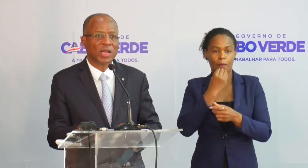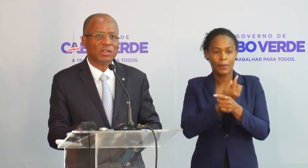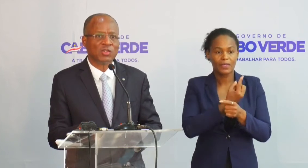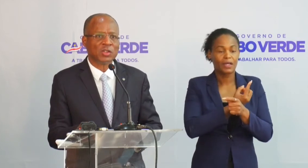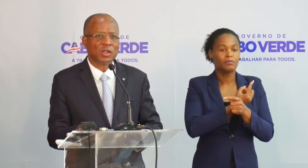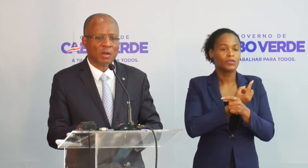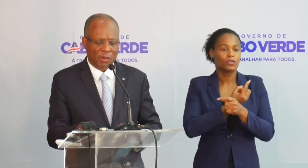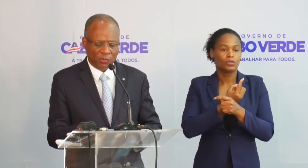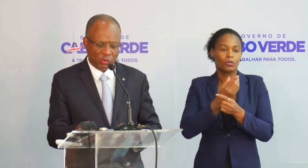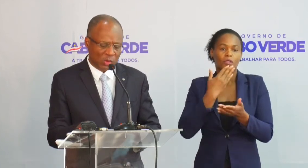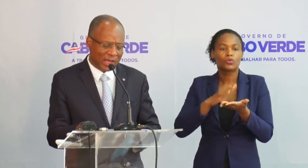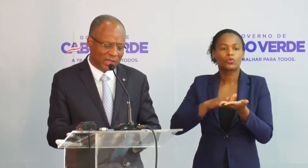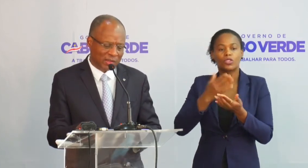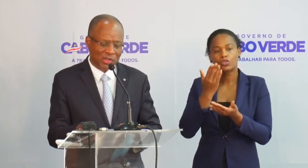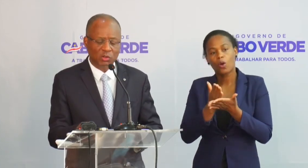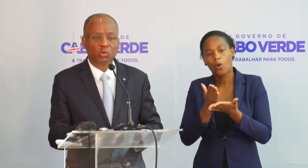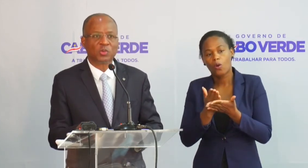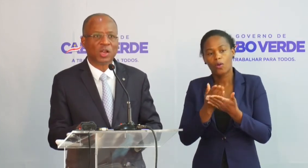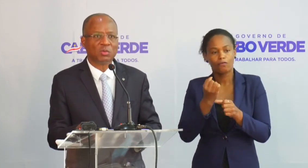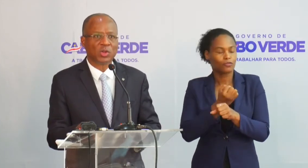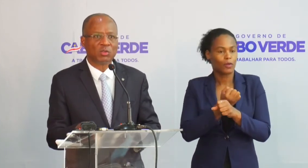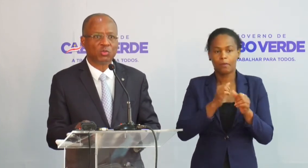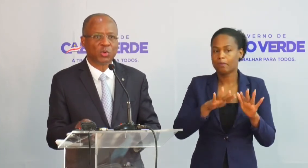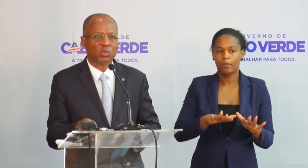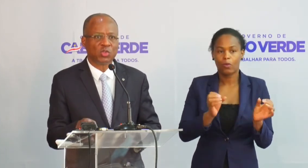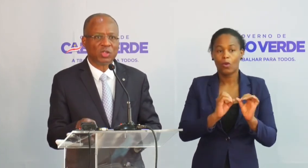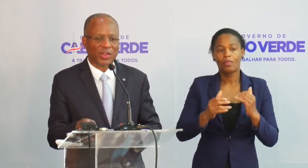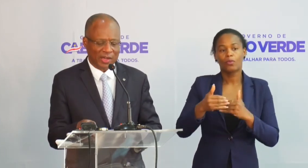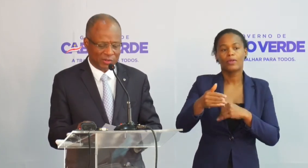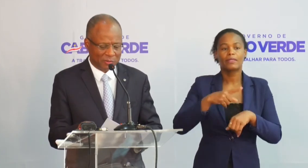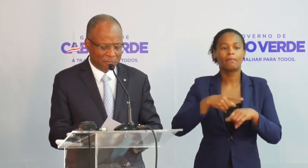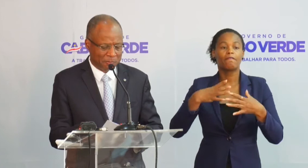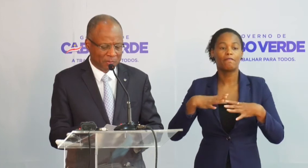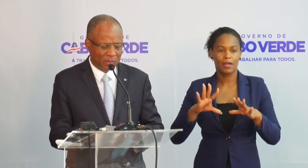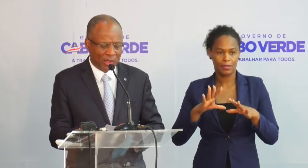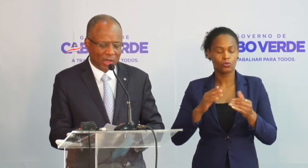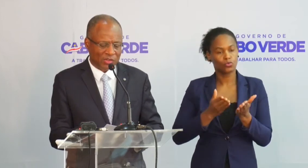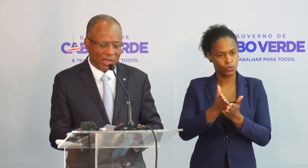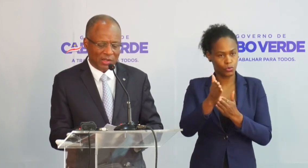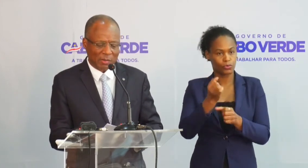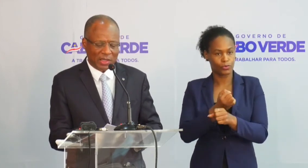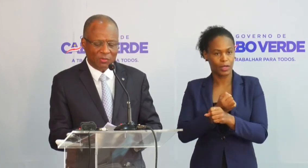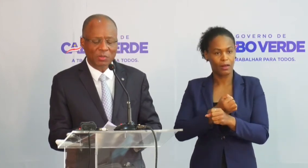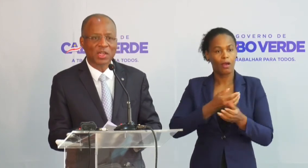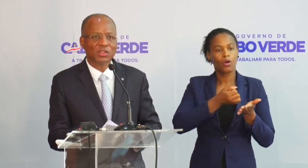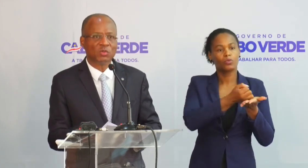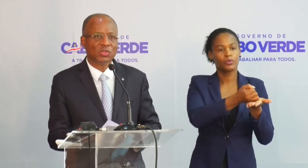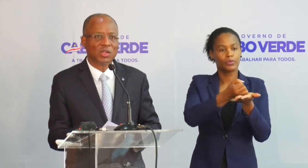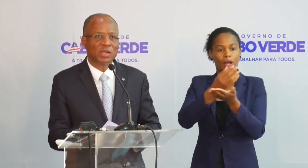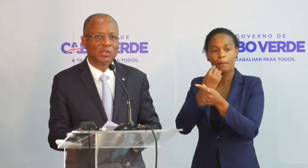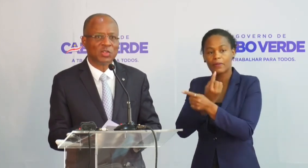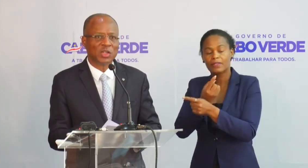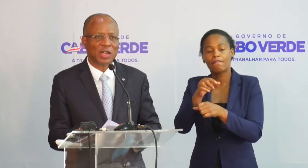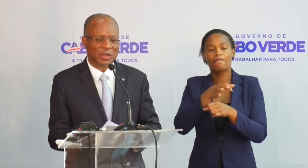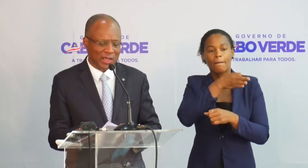cantinas escolares para funcionarem sem interrupção durante os períodos de férias. Assistência alimentar a famílias em situação